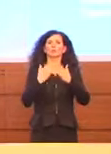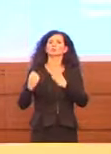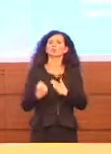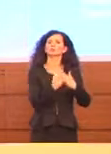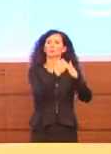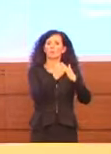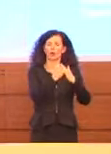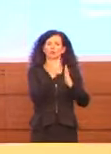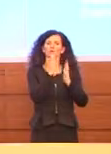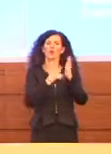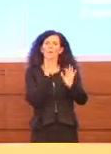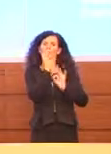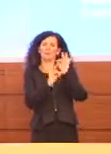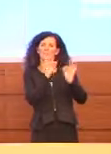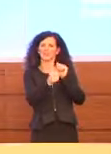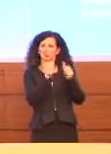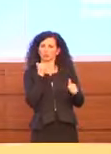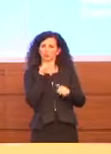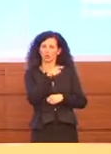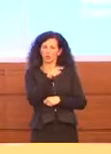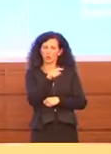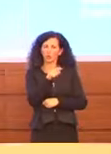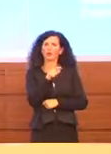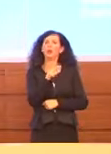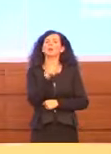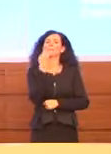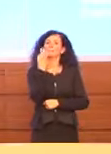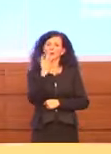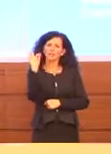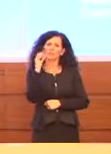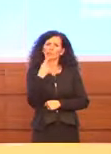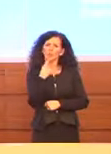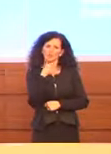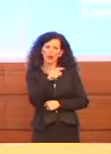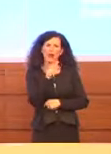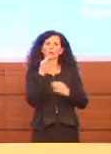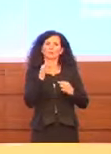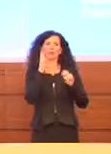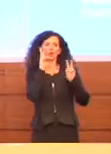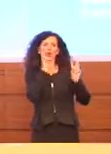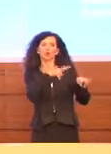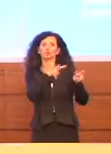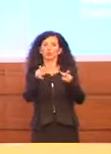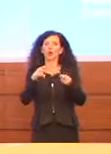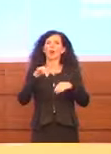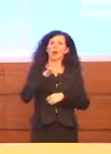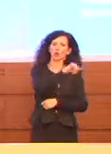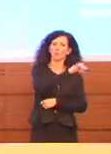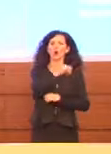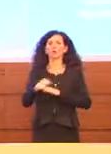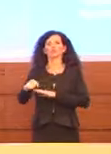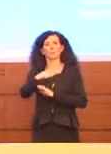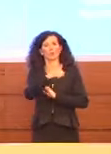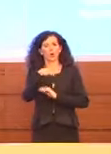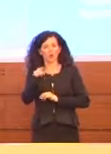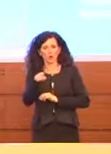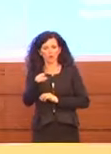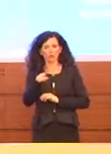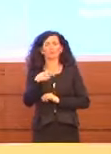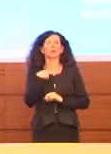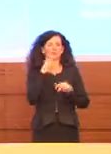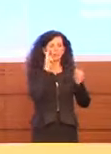prevenzione in particolare per quanto riguardava il controllo dei porti e degli aeroporti abbiamo controllato